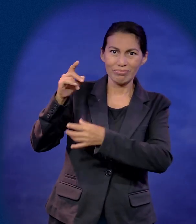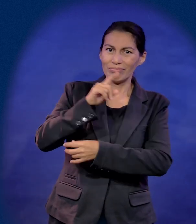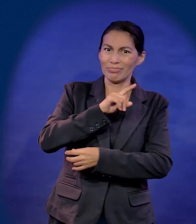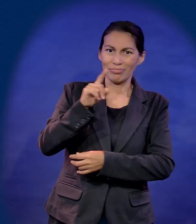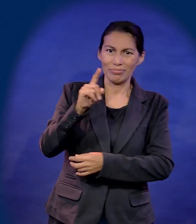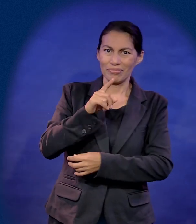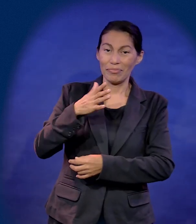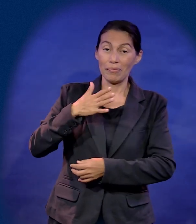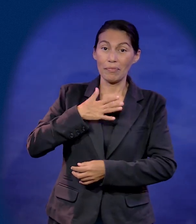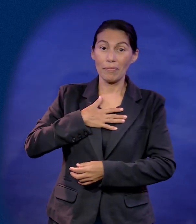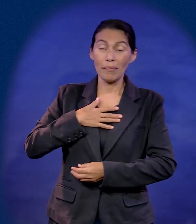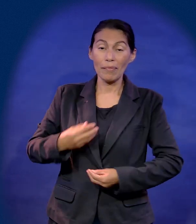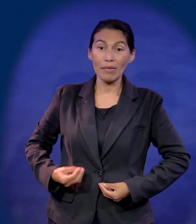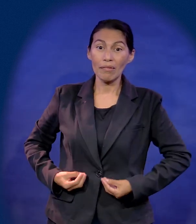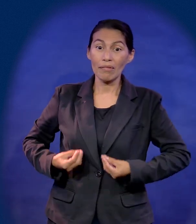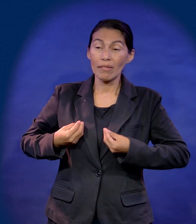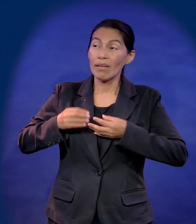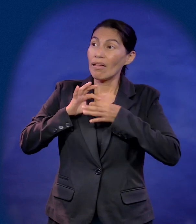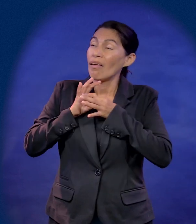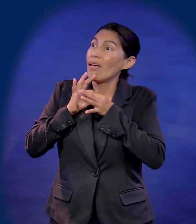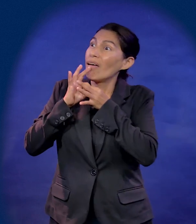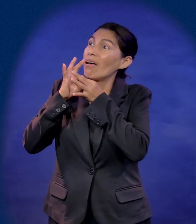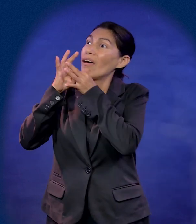Pero no es eso lo que sostiene mi vida.